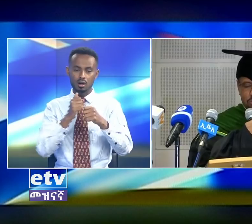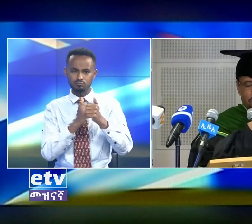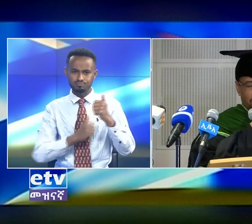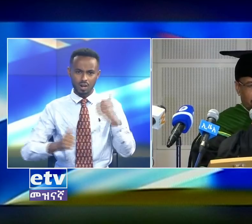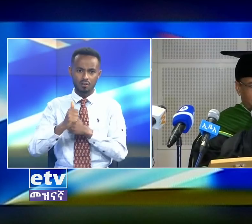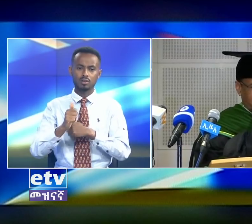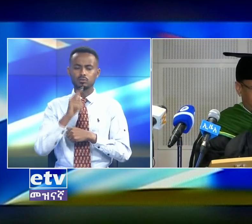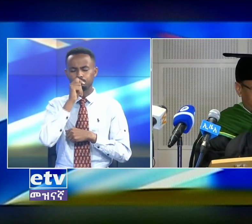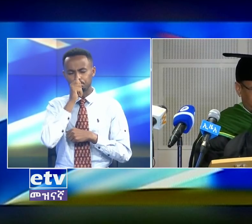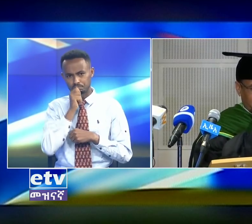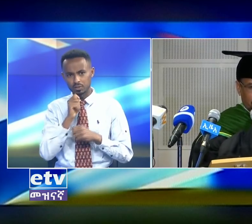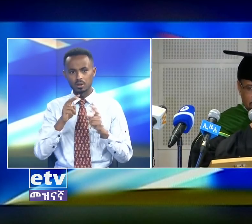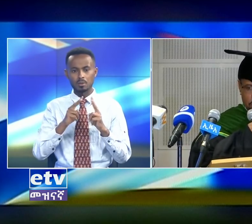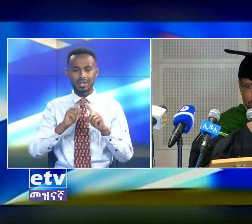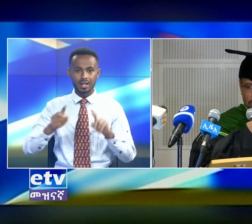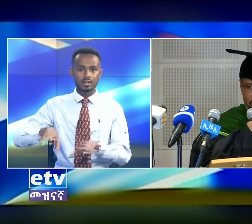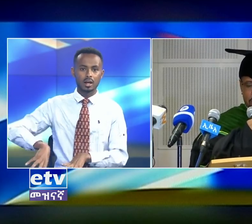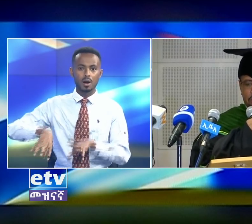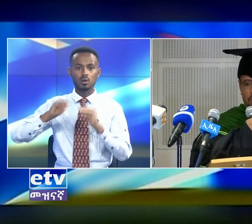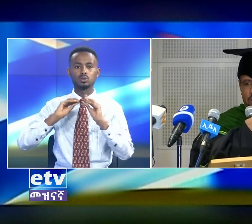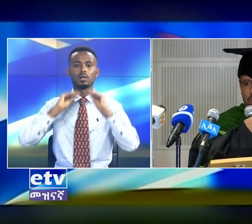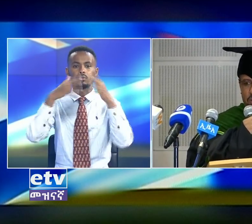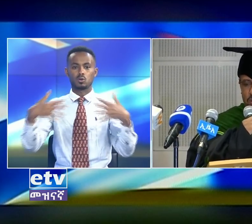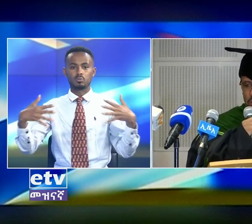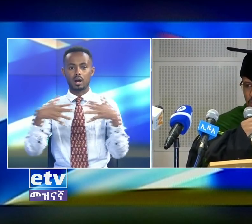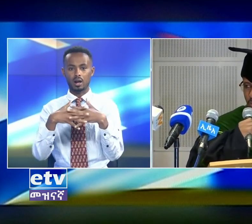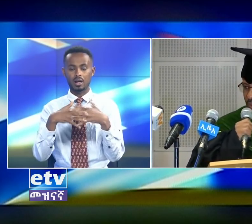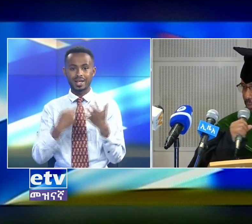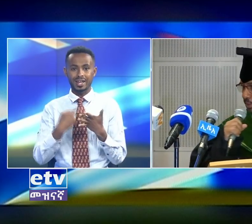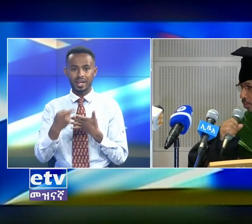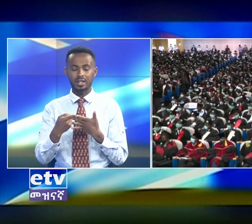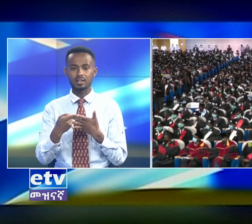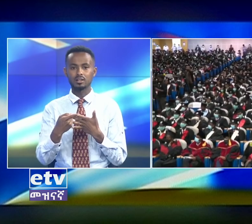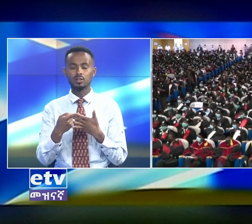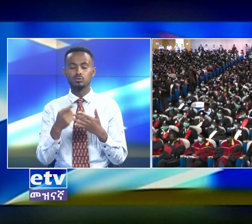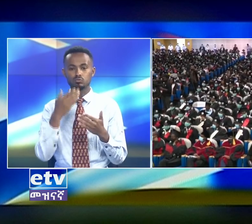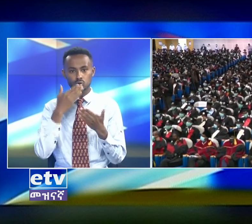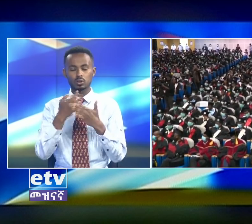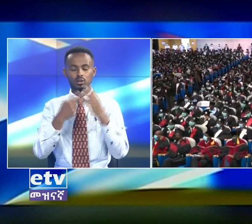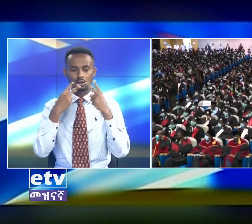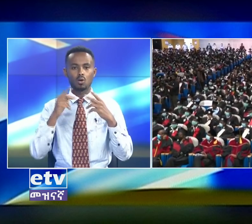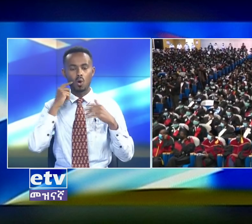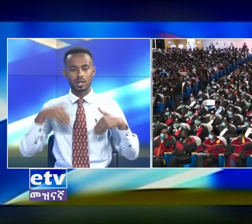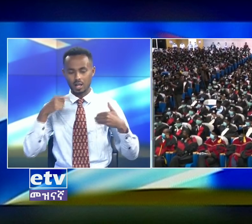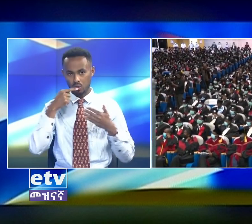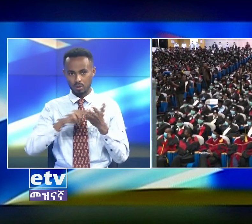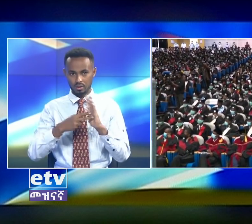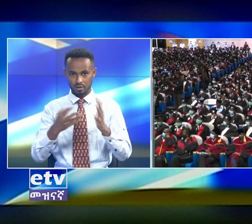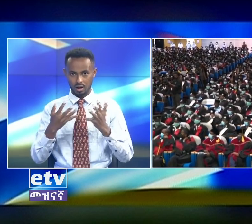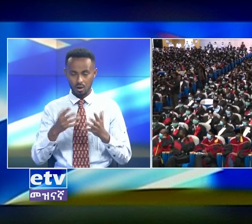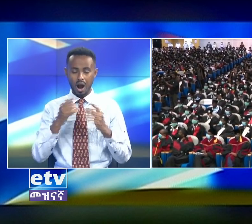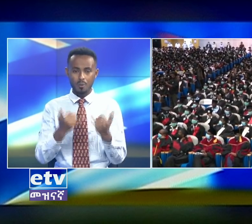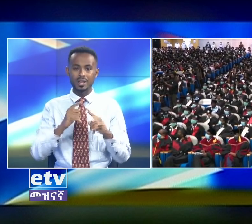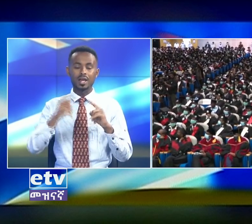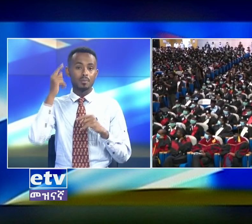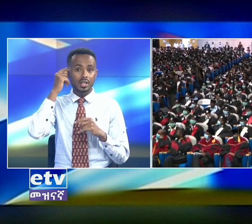ተቋቁማችሁ በተለይ ተማሪዎችም መስተማሪዎችም በጋራ ይህን ውጤት በመስራችሁ እንኳን ደስ አላችሁ ይላሉ። አሁን በተለይ በትግራይ